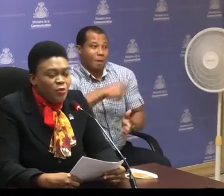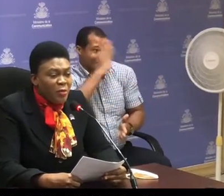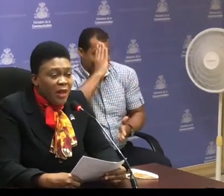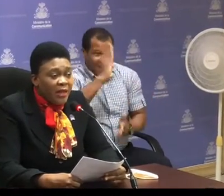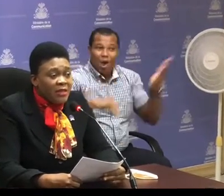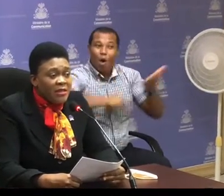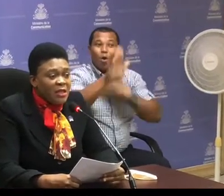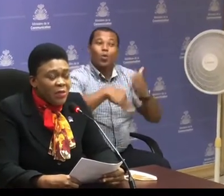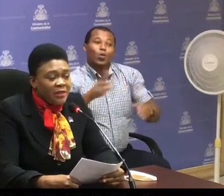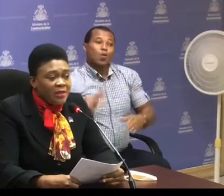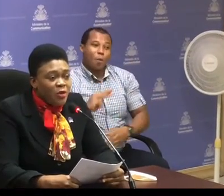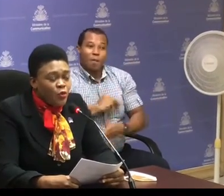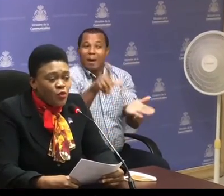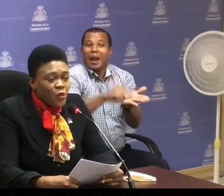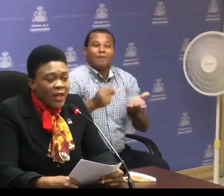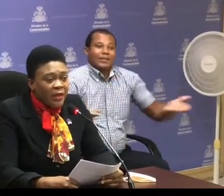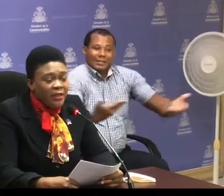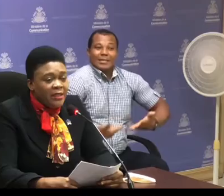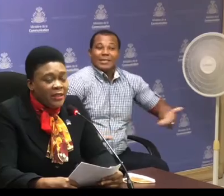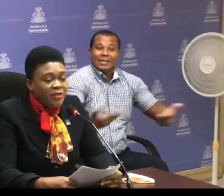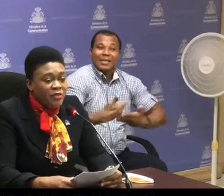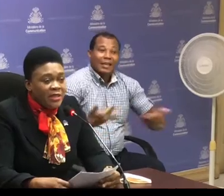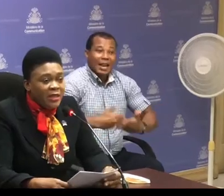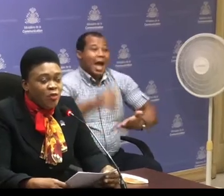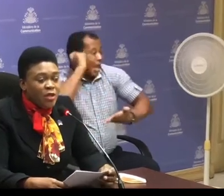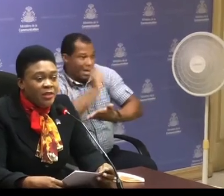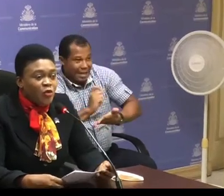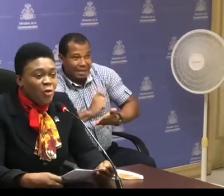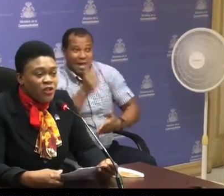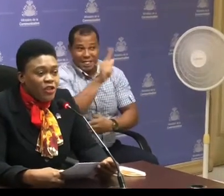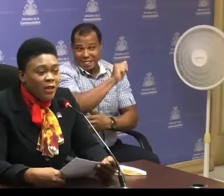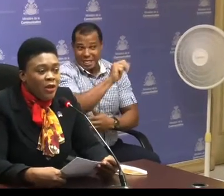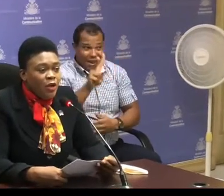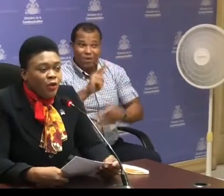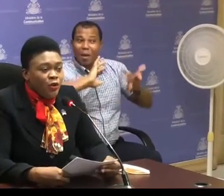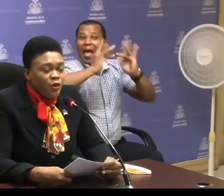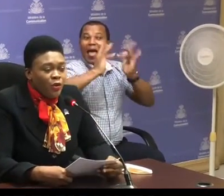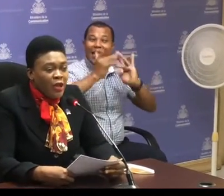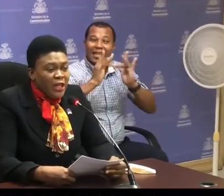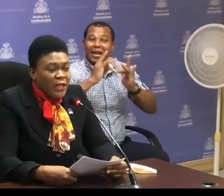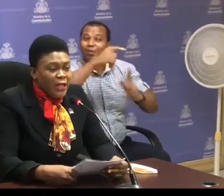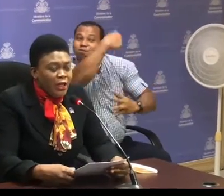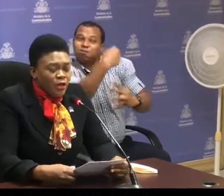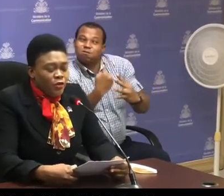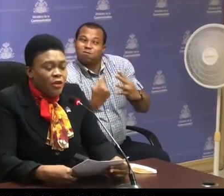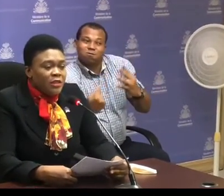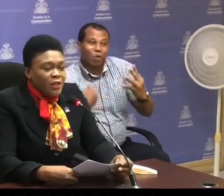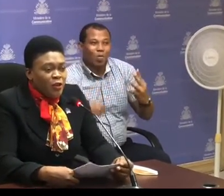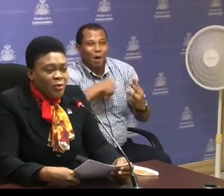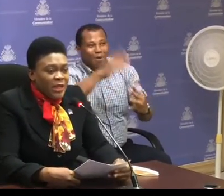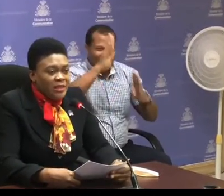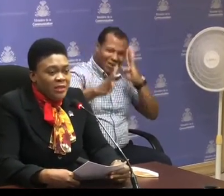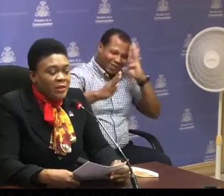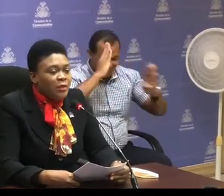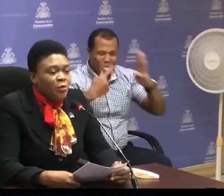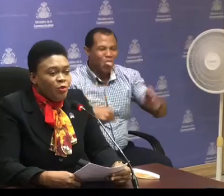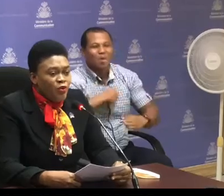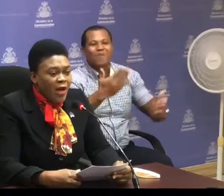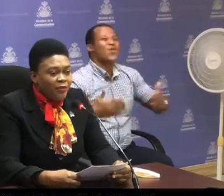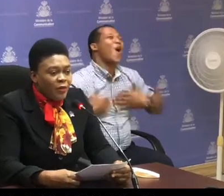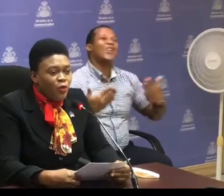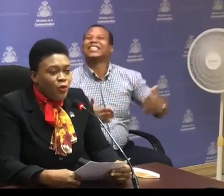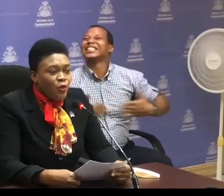avec Cébel Haïti, avec Pascal Cherise, lancé une journée qui est Salon de l'Emploi